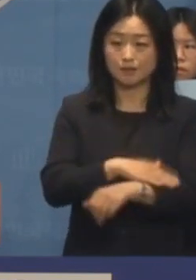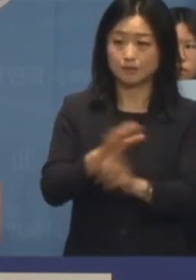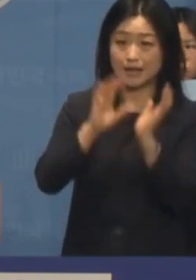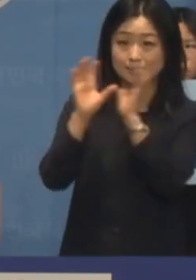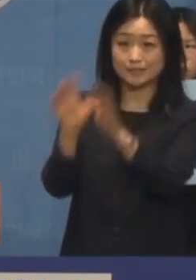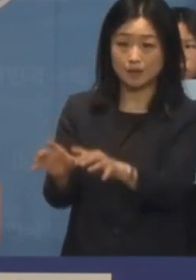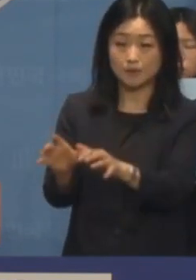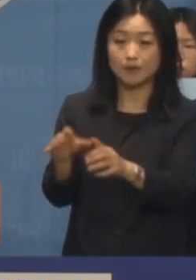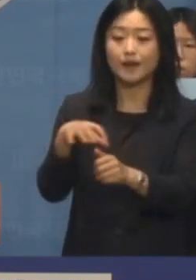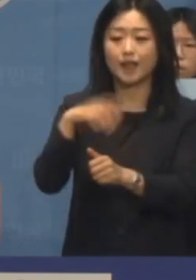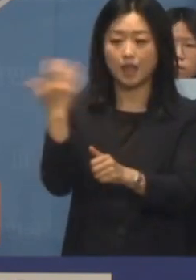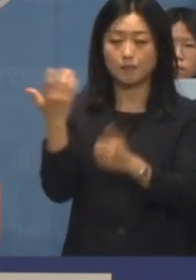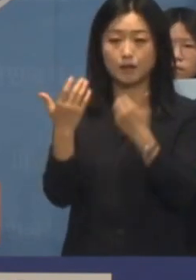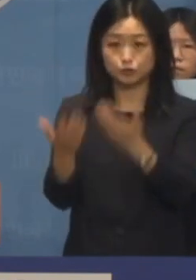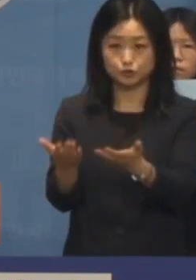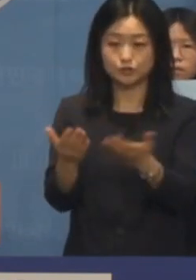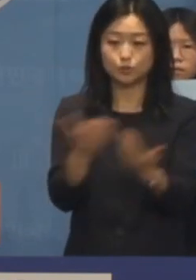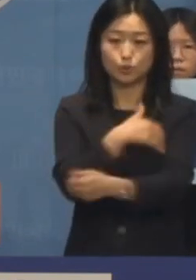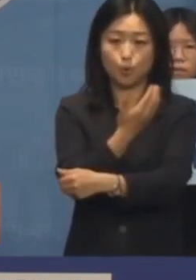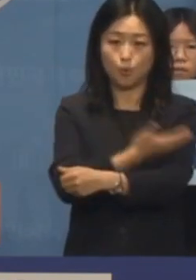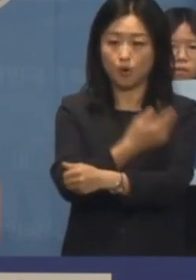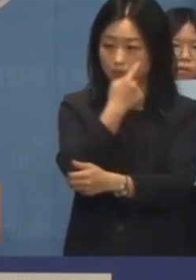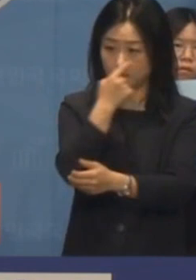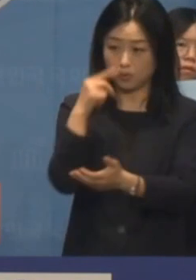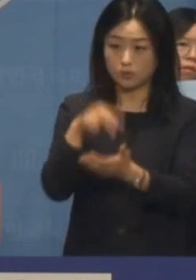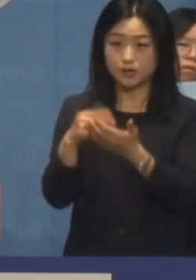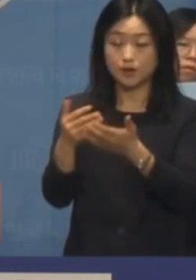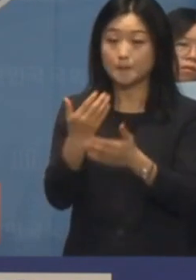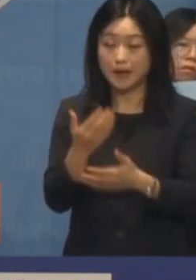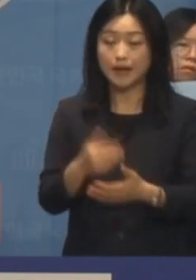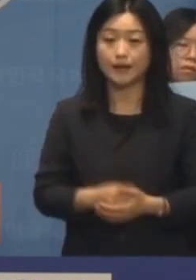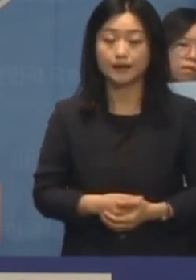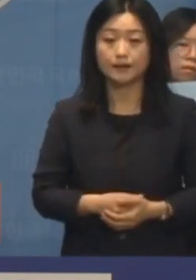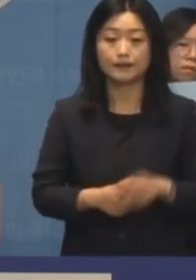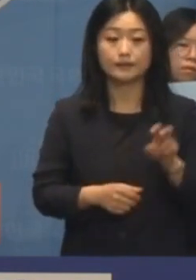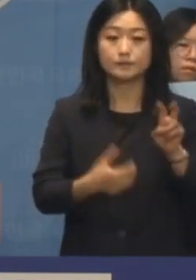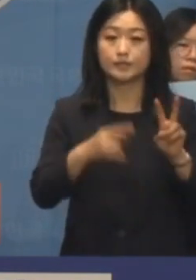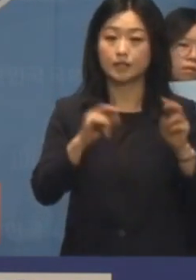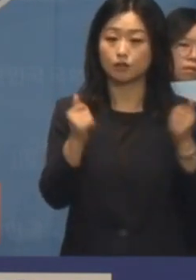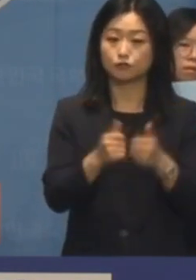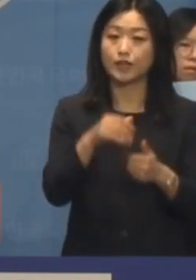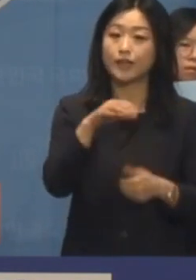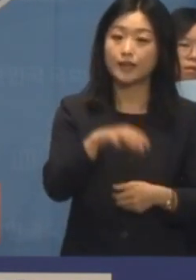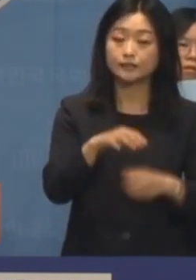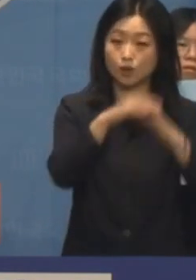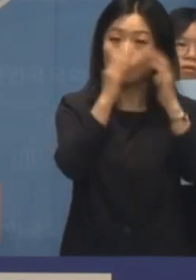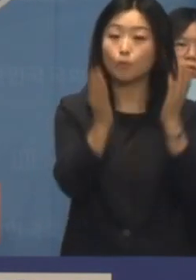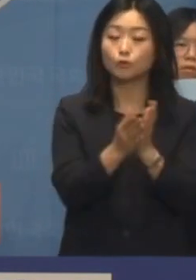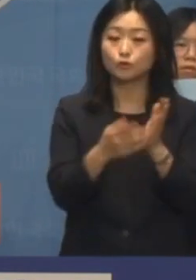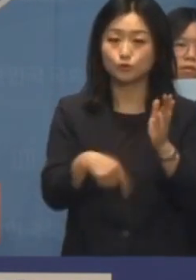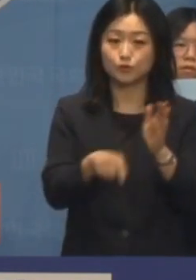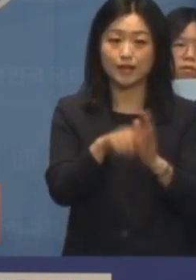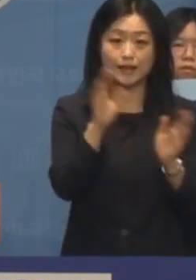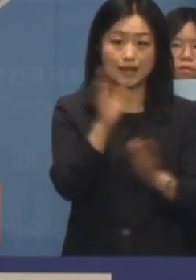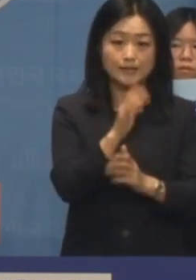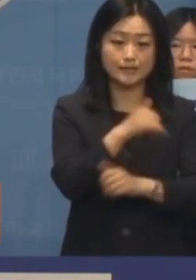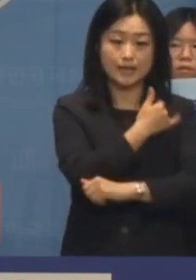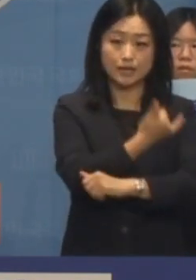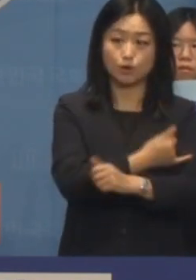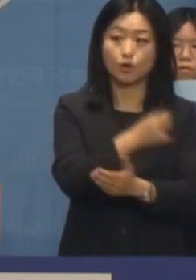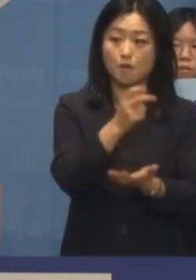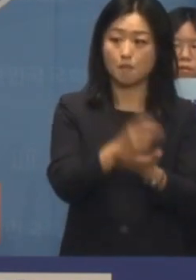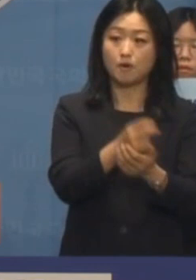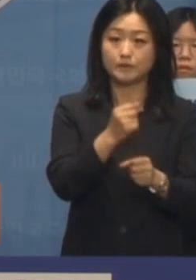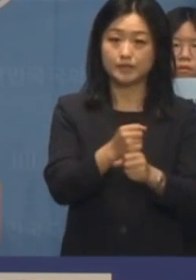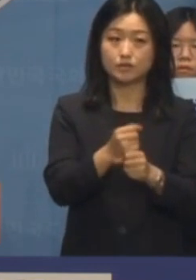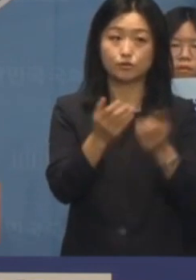해방된 노동권이 돌아올 것이다. 제22대 국회는 모두를 위한 학생인권법이